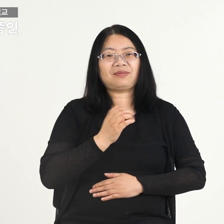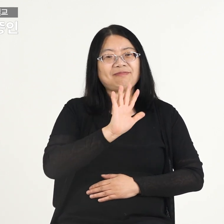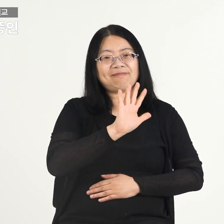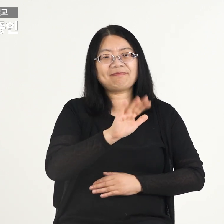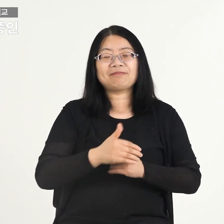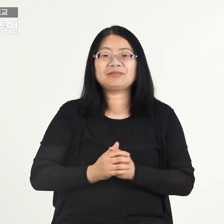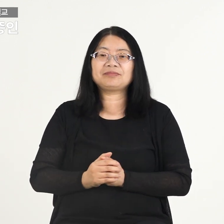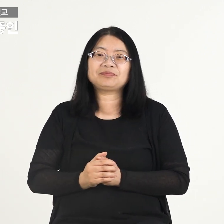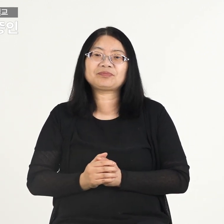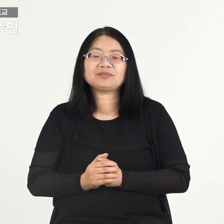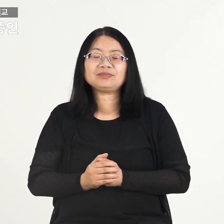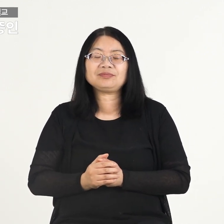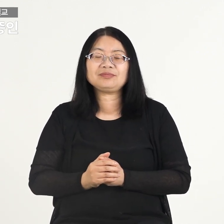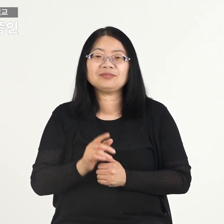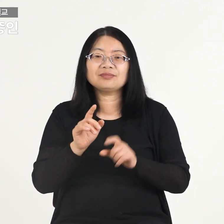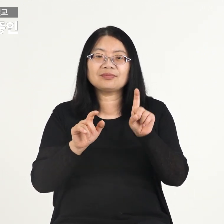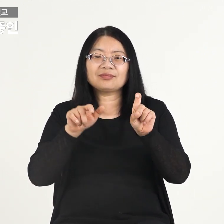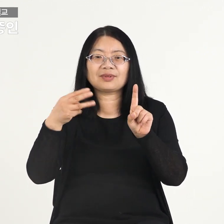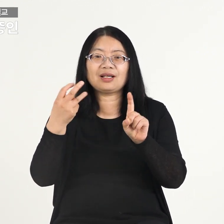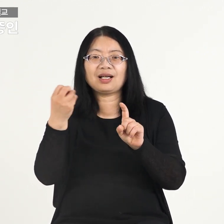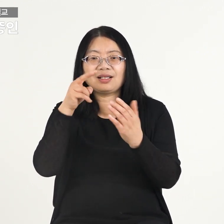성경을 다시 보십시다. 11절.